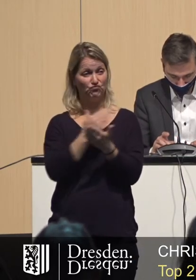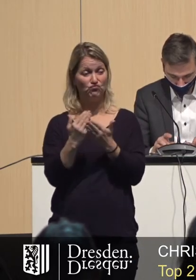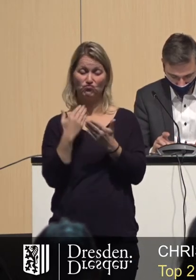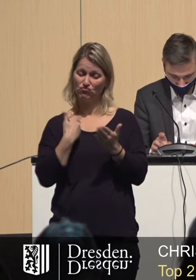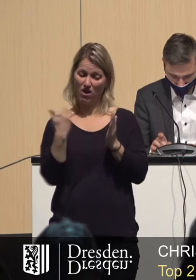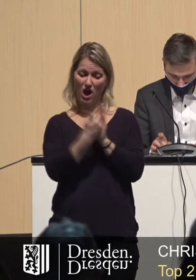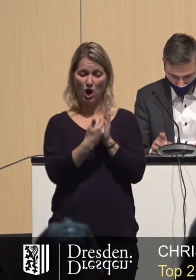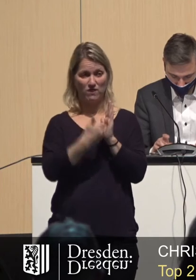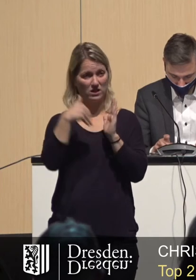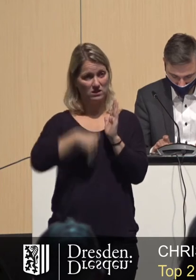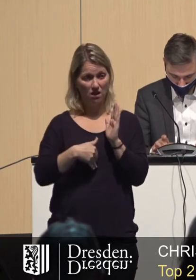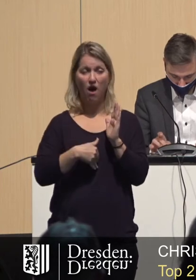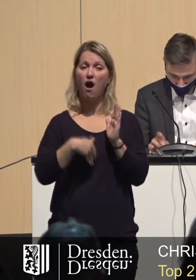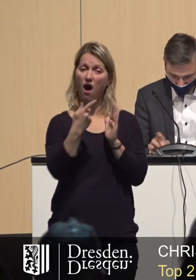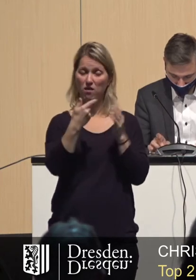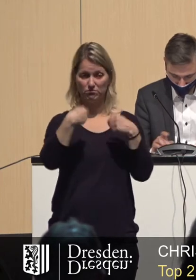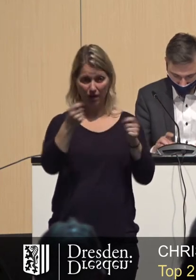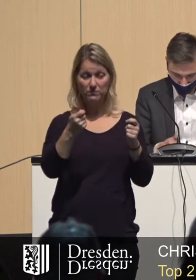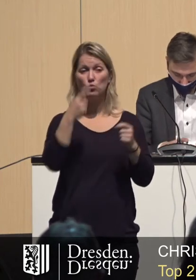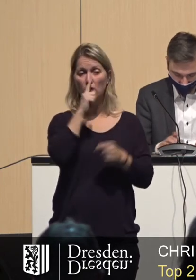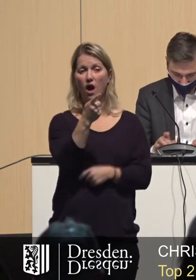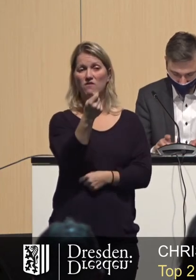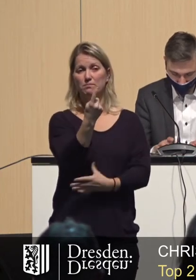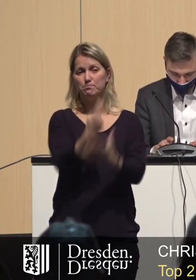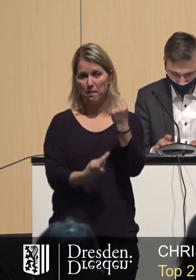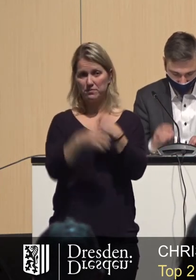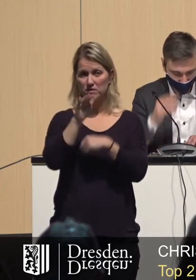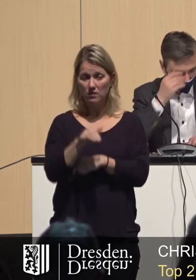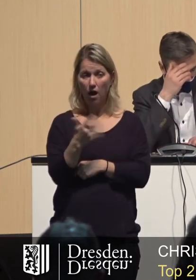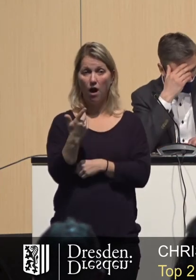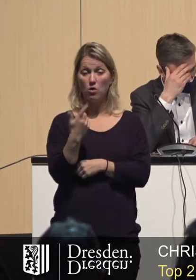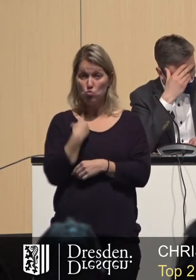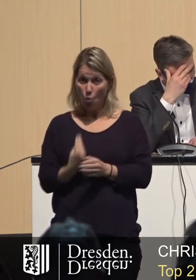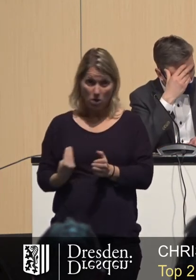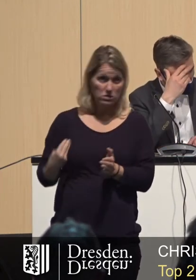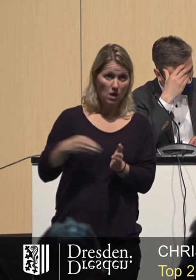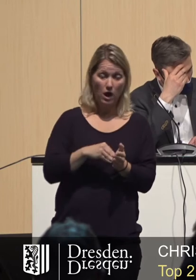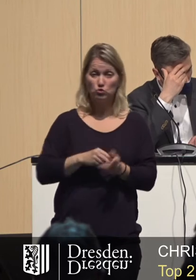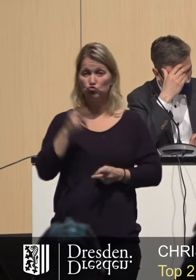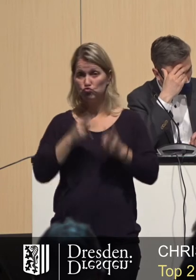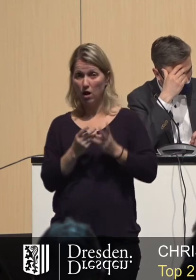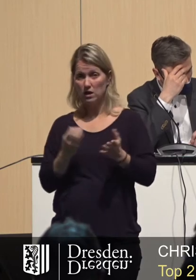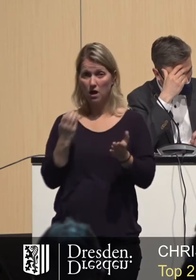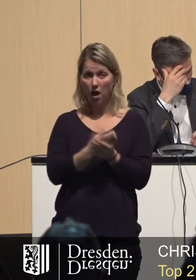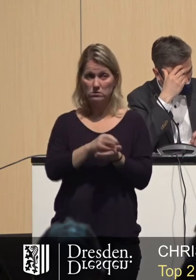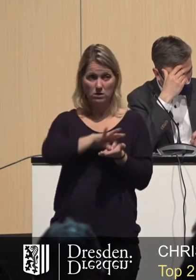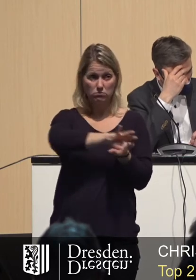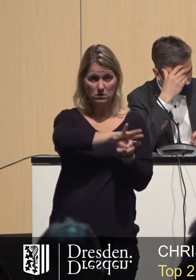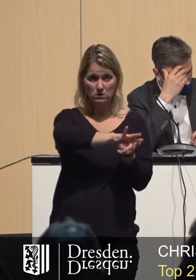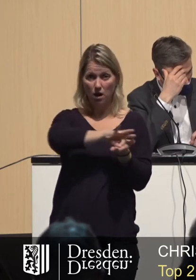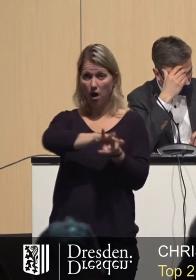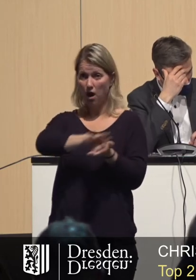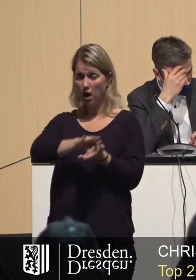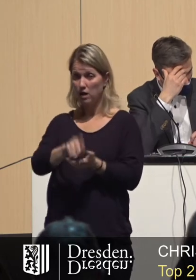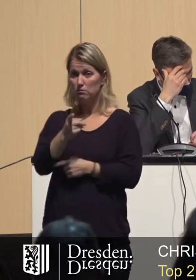Auflagen, also finanzieller Art noch, ich sage mal, Schadensersatzzahlungen oder Ähnliches anfallen würde, dann denke